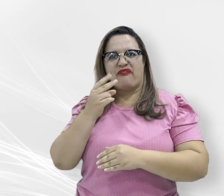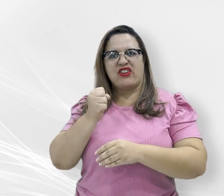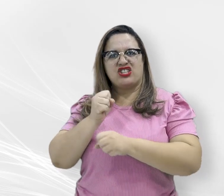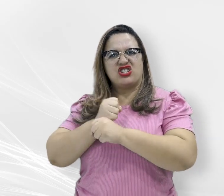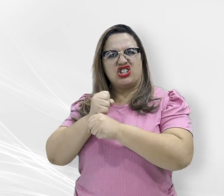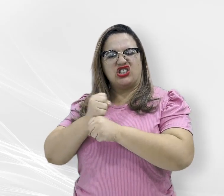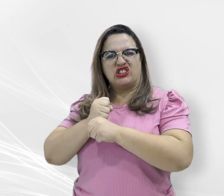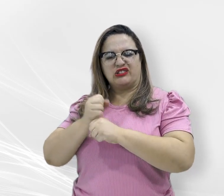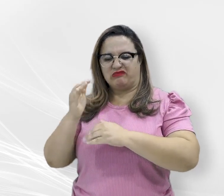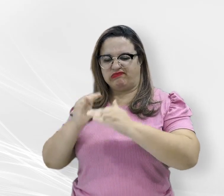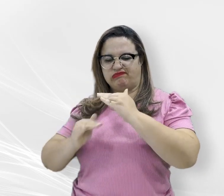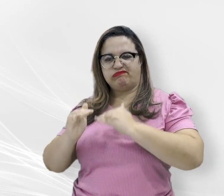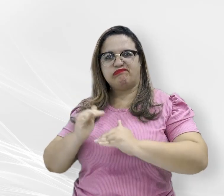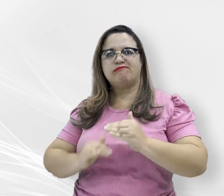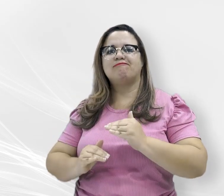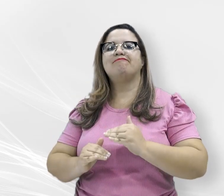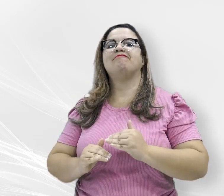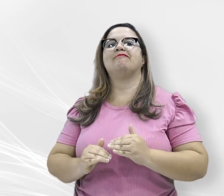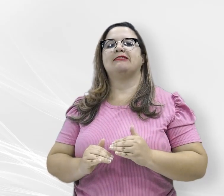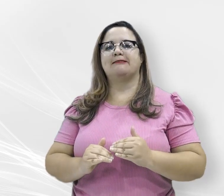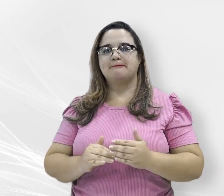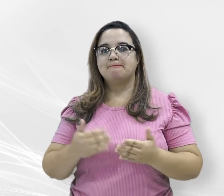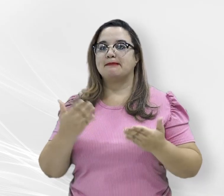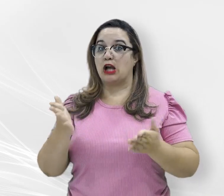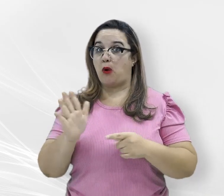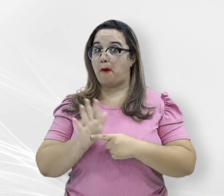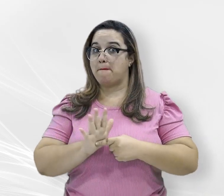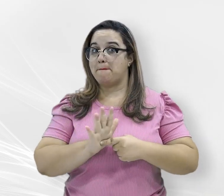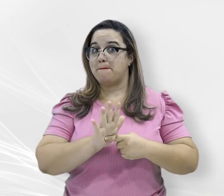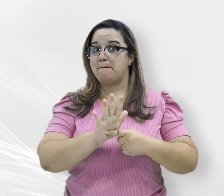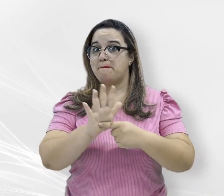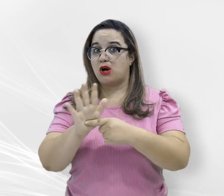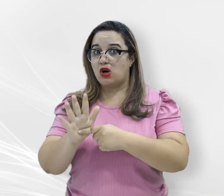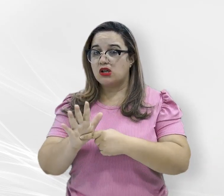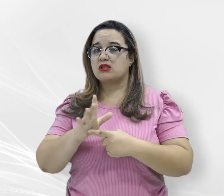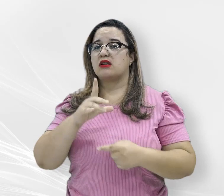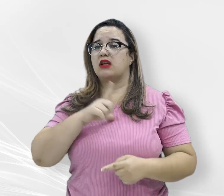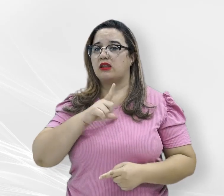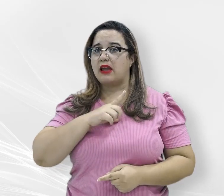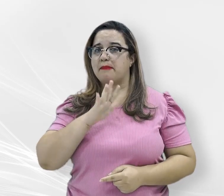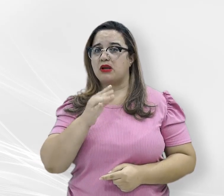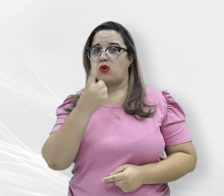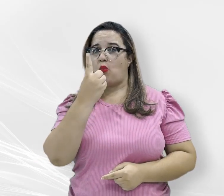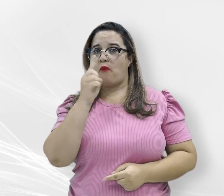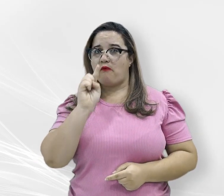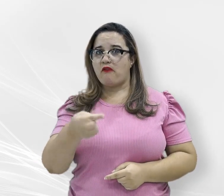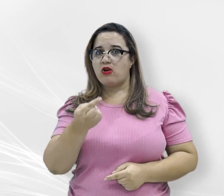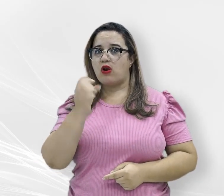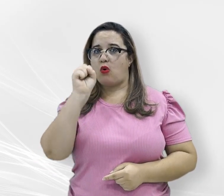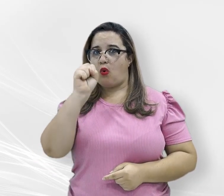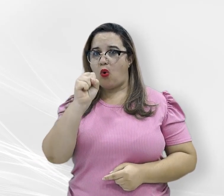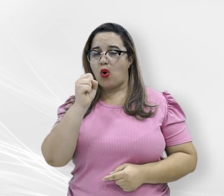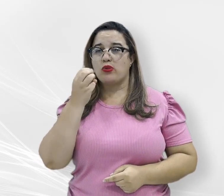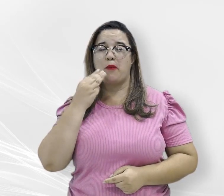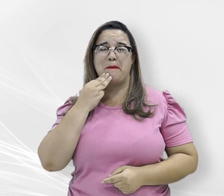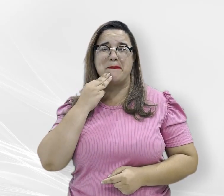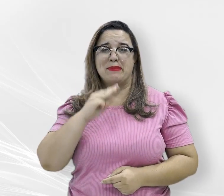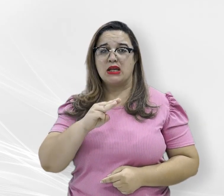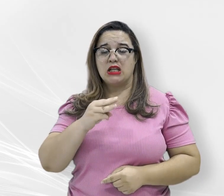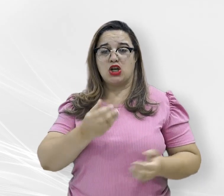linha, a Pesquisa Nacional por Amostra de Domicílios apontou que havia 1,8 milhão de crianças e adolescentes de 5 a 17